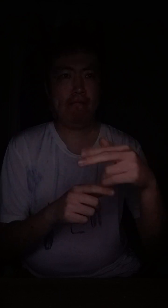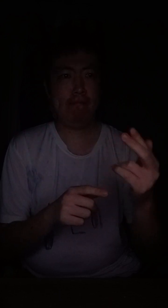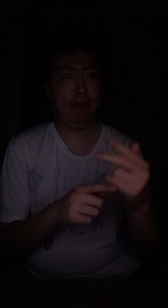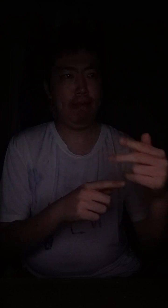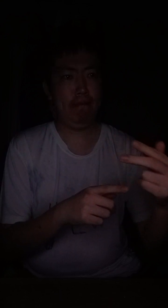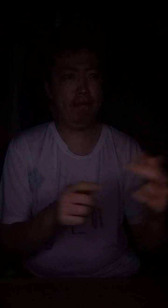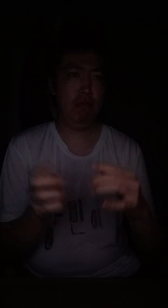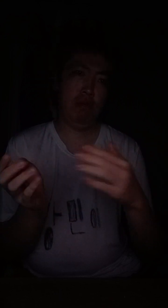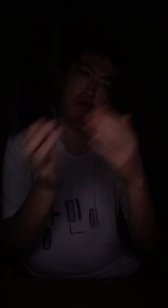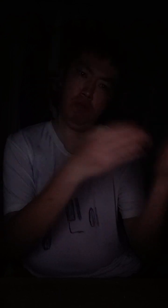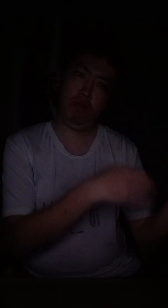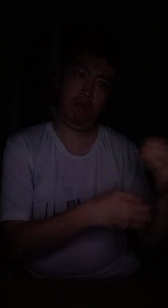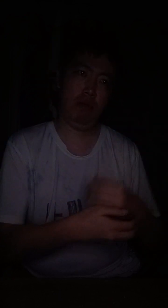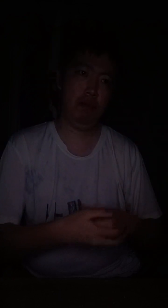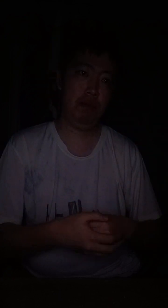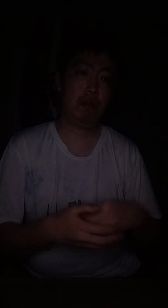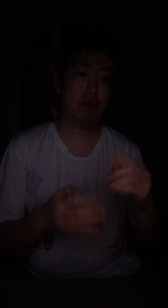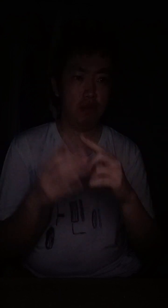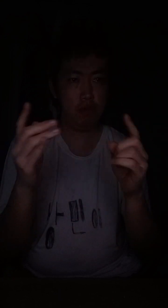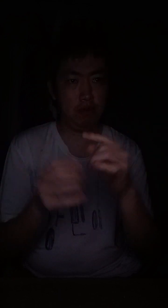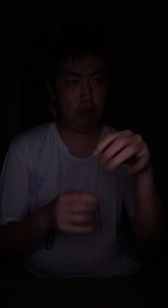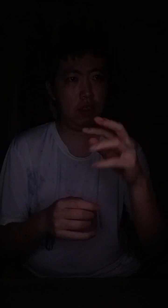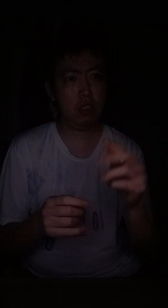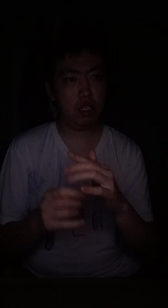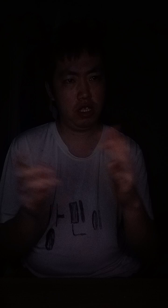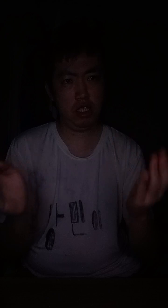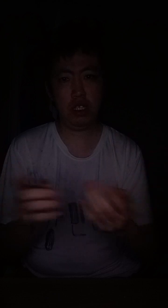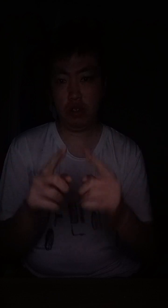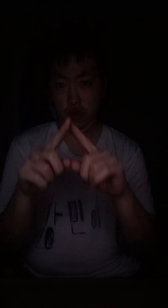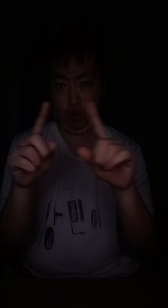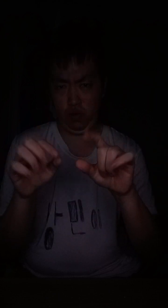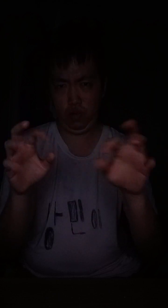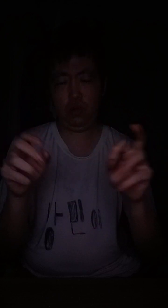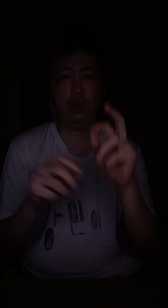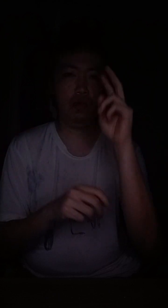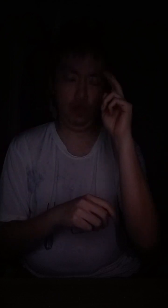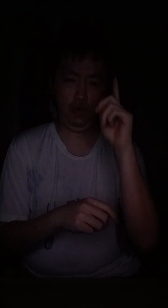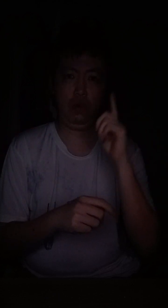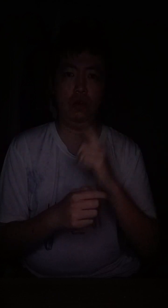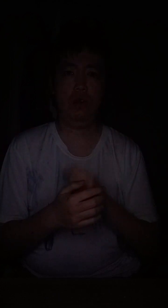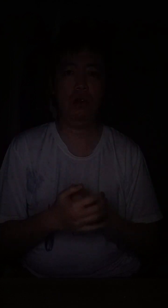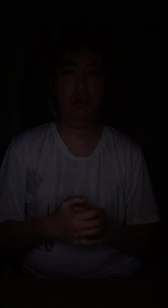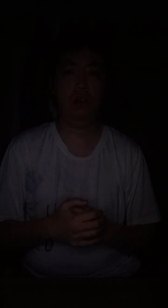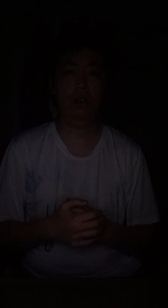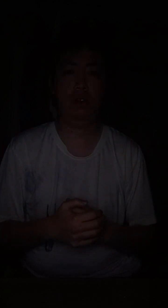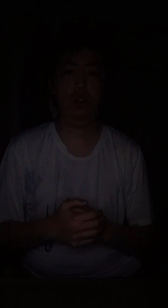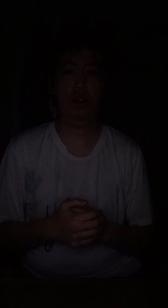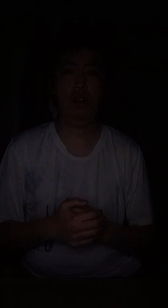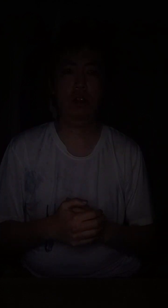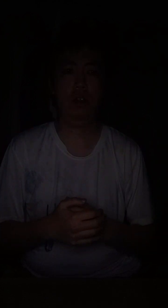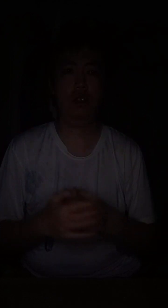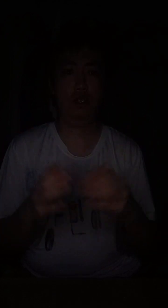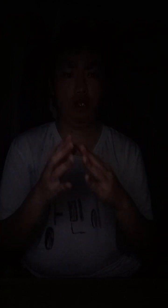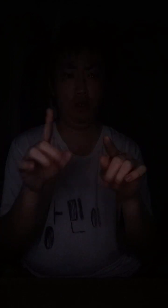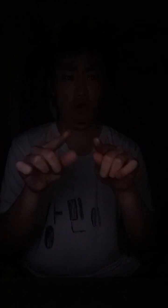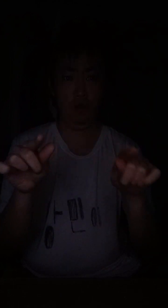2TB가 넘습니다. 범행에 사용한 휴대전화는 인터넷을 통해 구매했습니다. 개조된 거를 판매하더라고요.